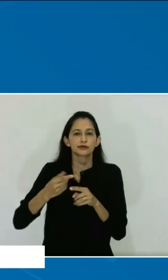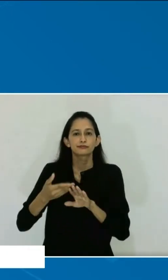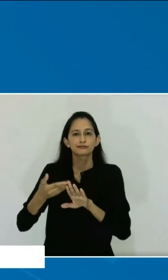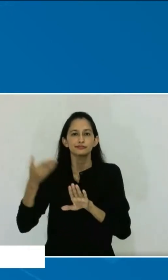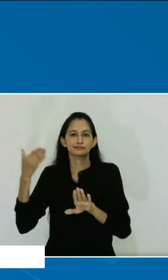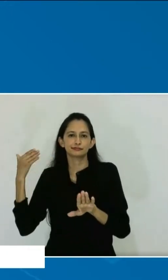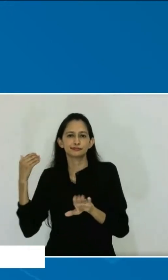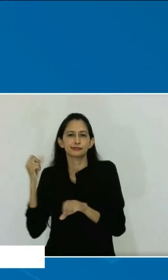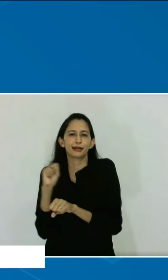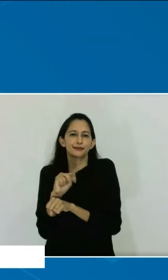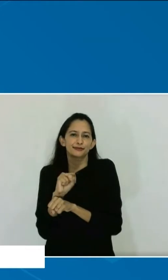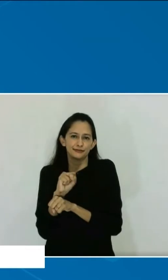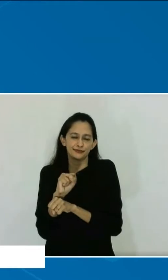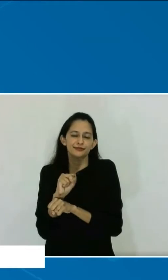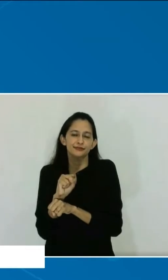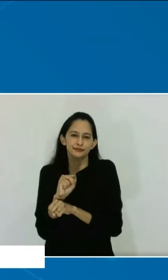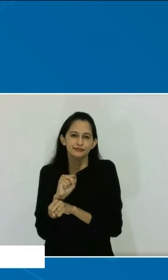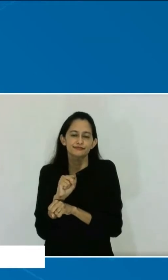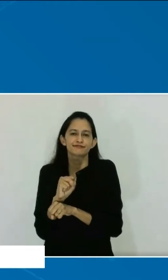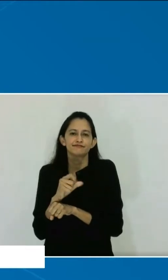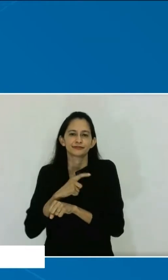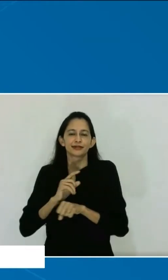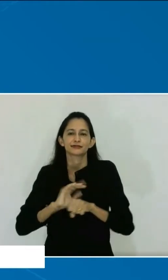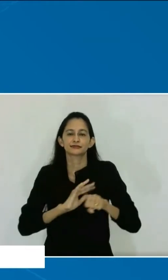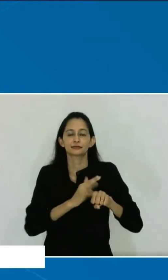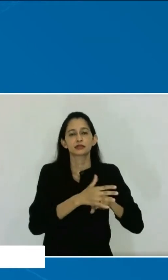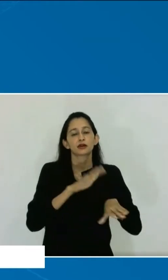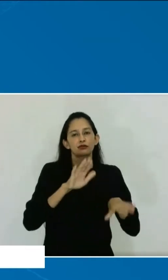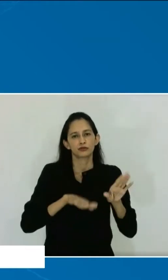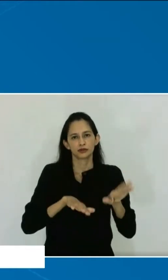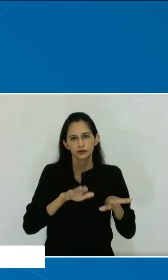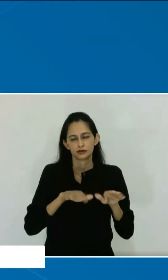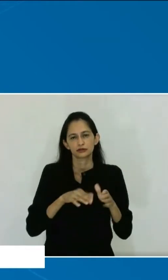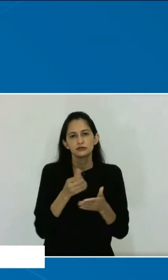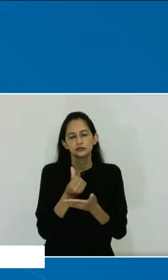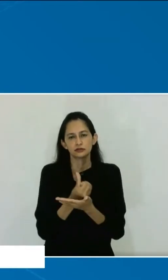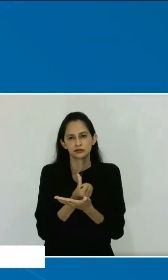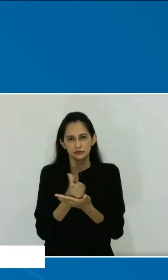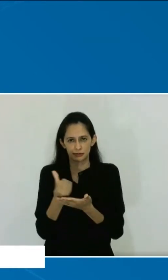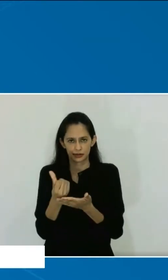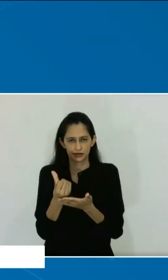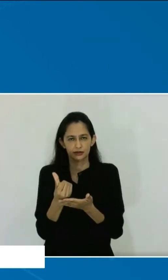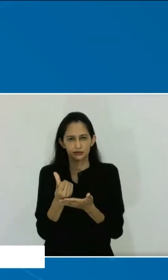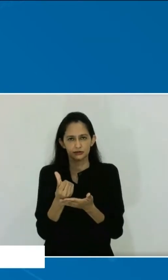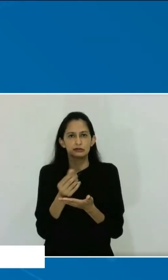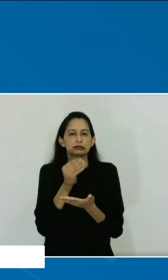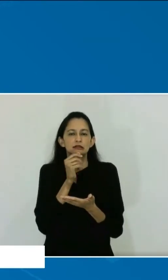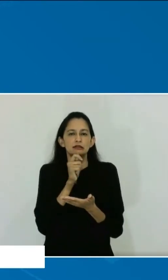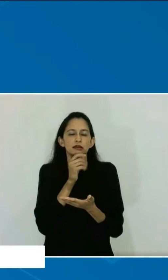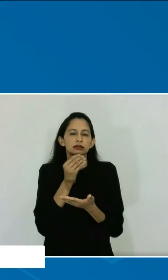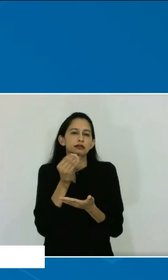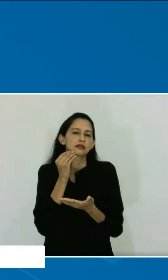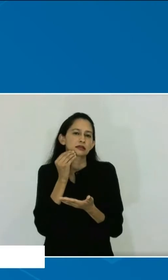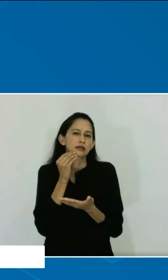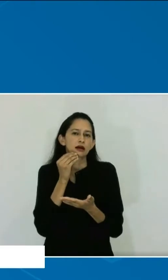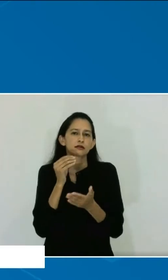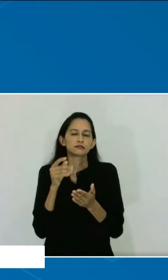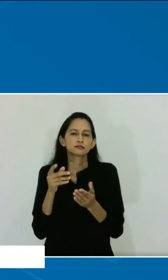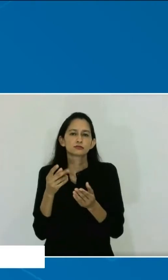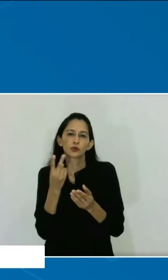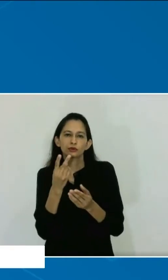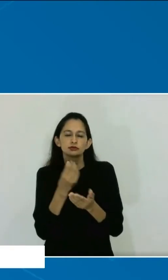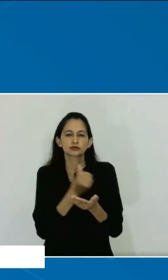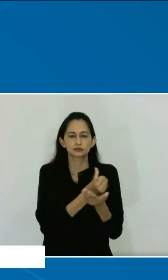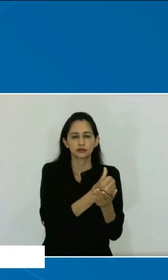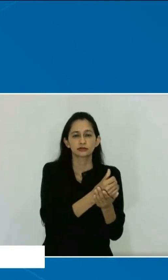né? Talvez condensar um pouquinho os semestres, né? Para a gente chegar no final